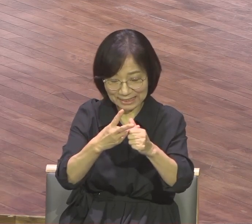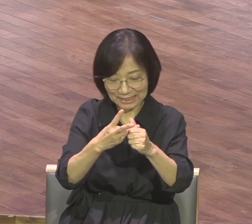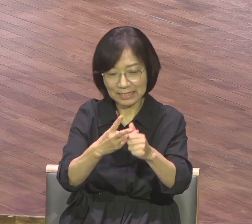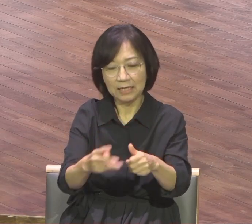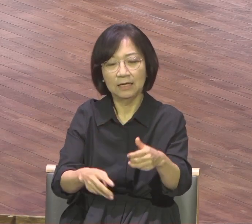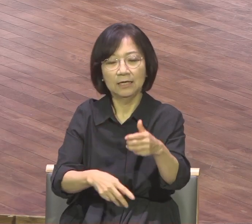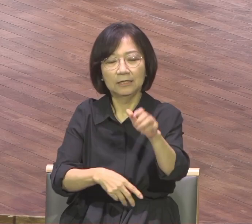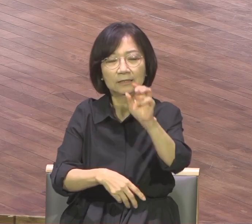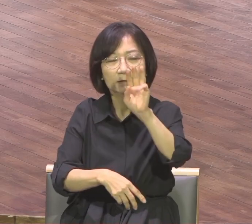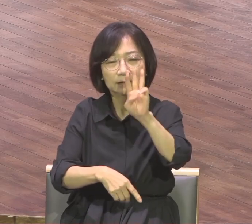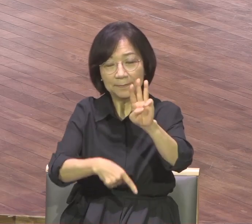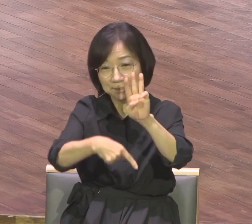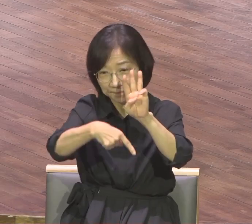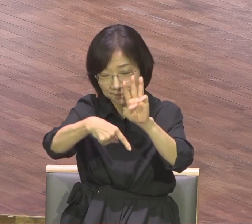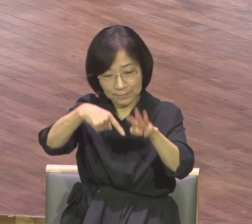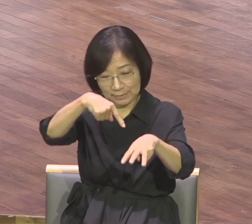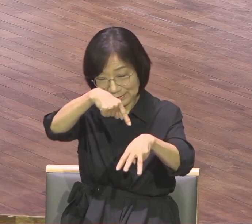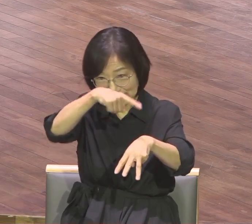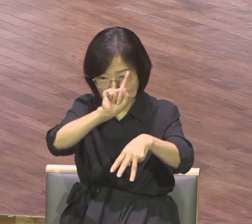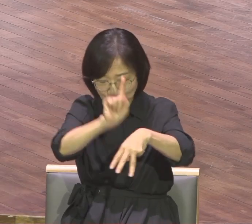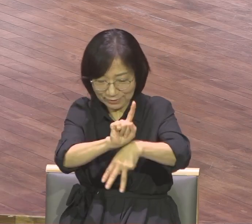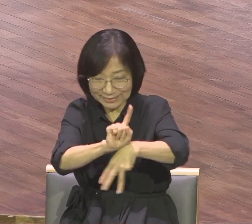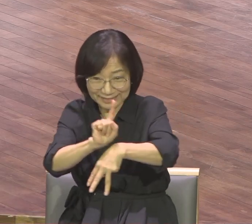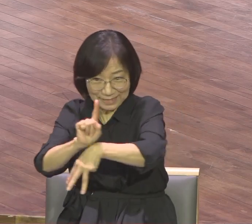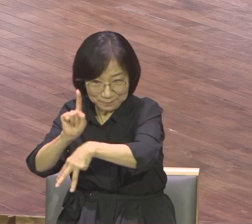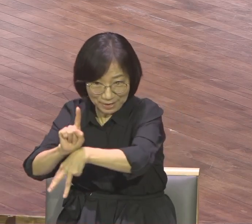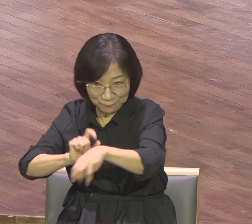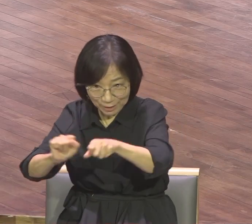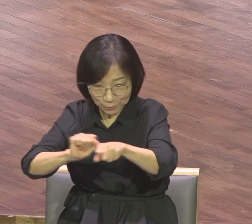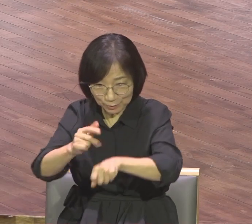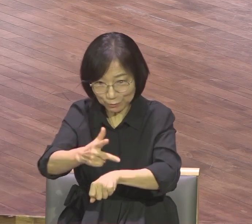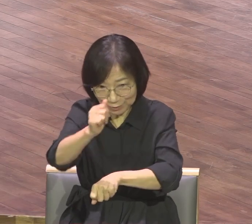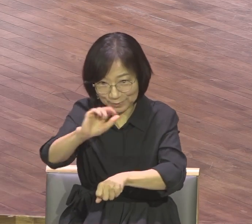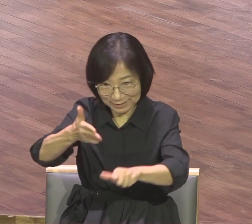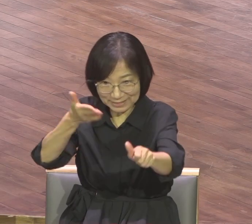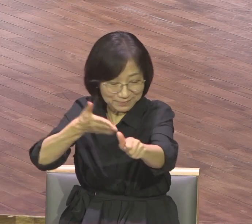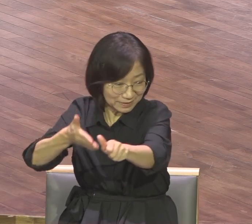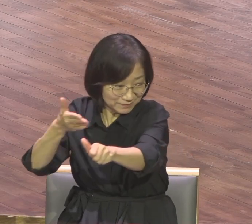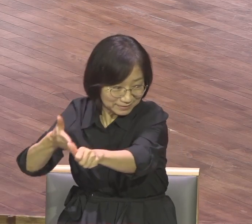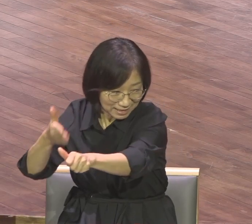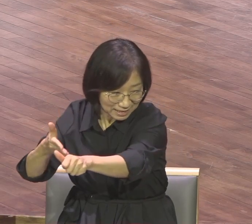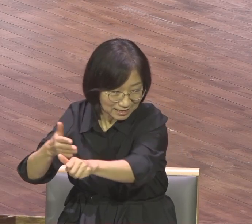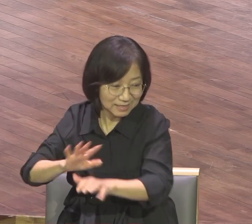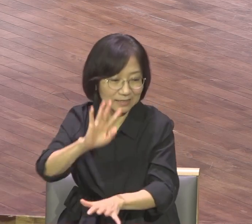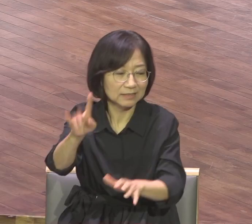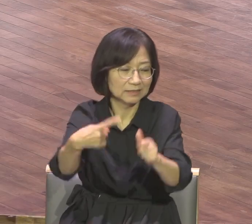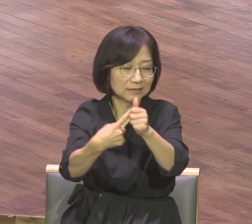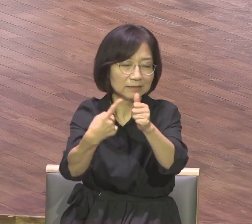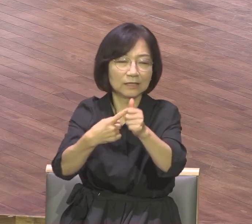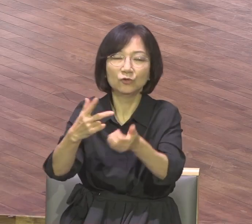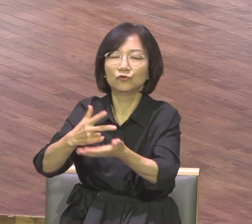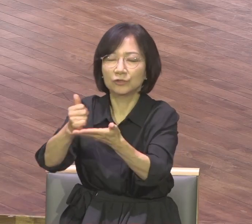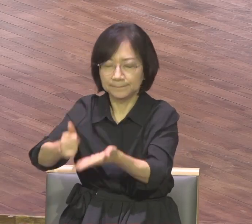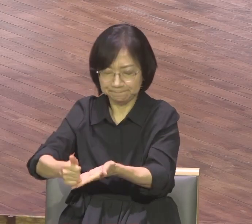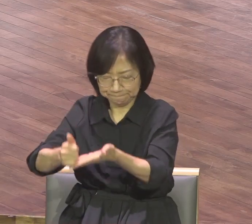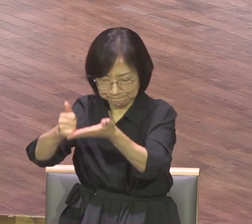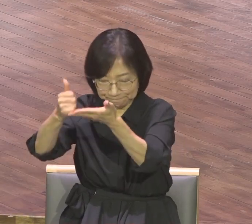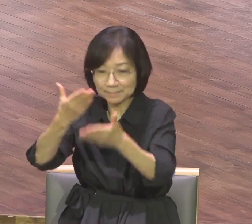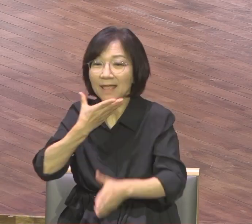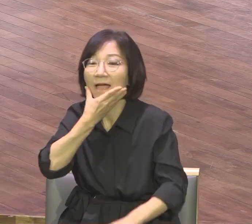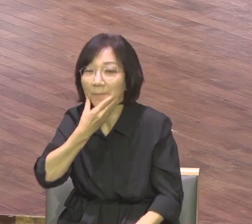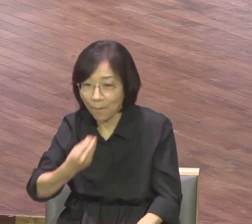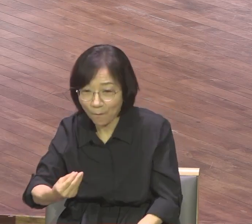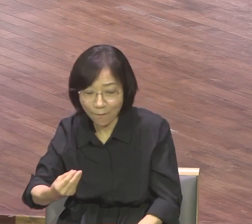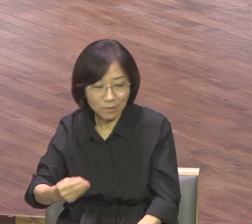다 되시기를 제물로 축복합니다. 그럼 첫째로 주를 섬기는 행복입니다. 17절입니다. 바울이